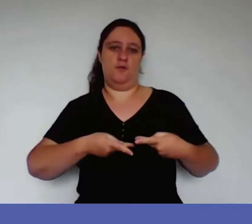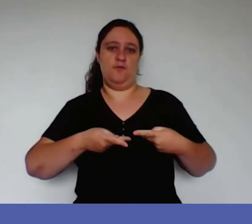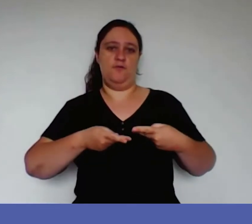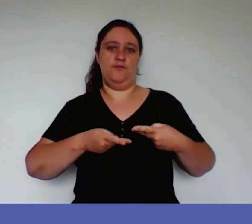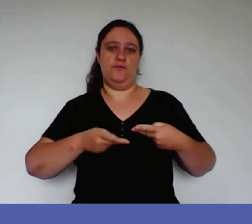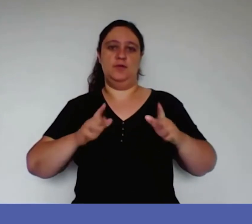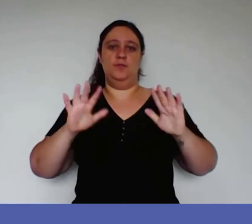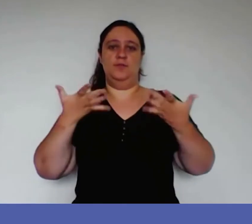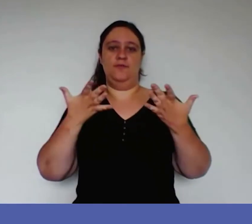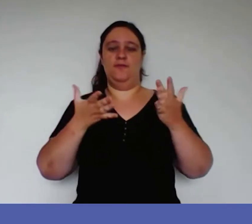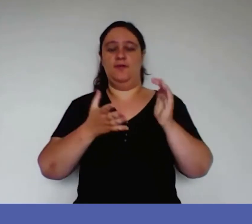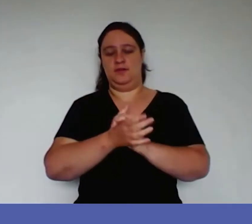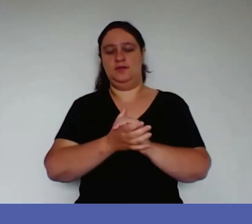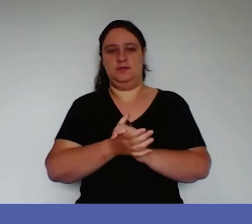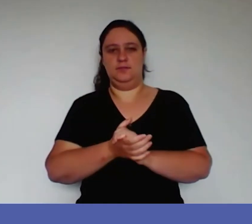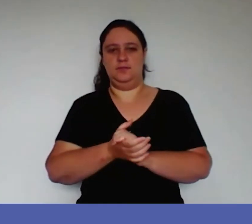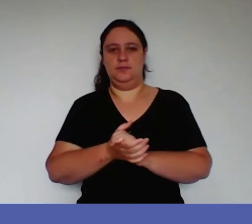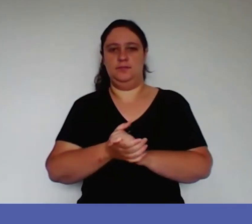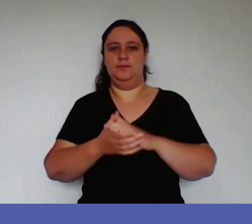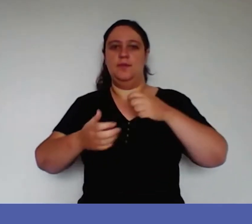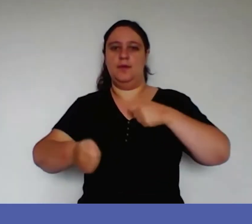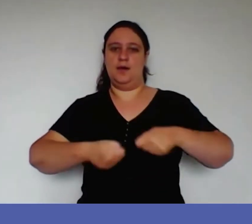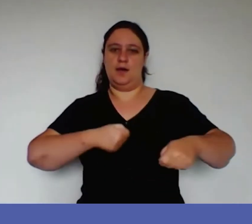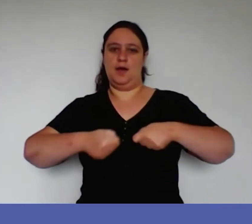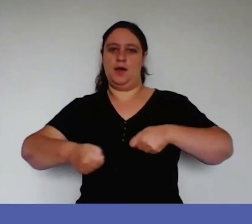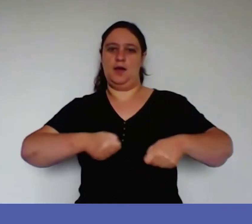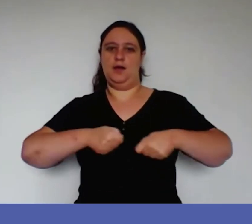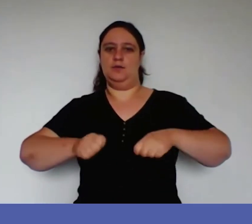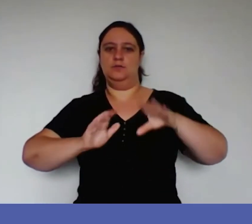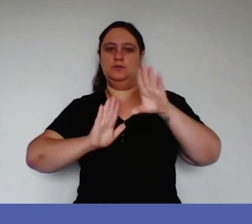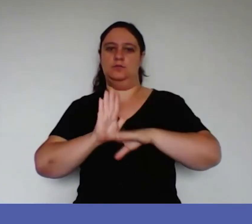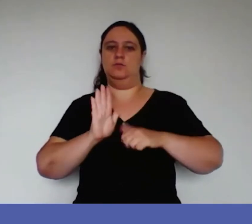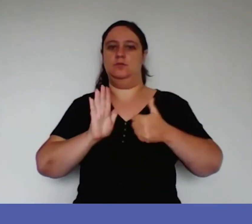Vamos ver Atos 13, 46.